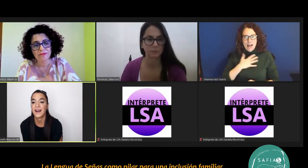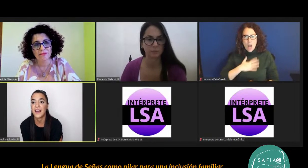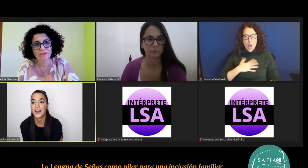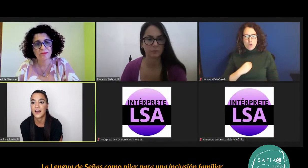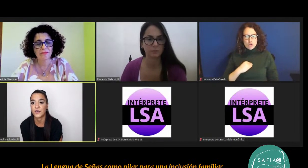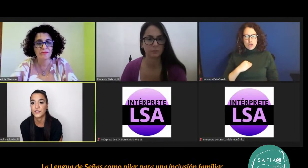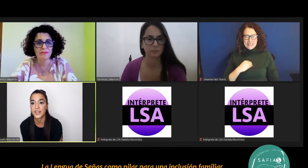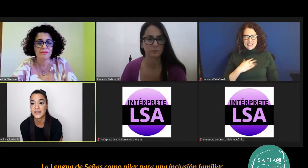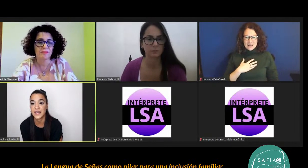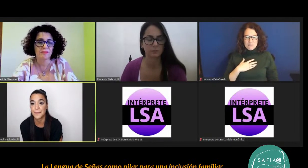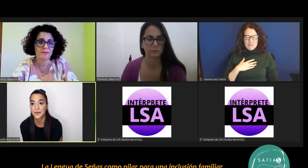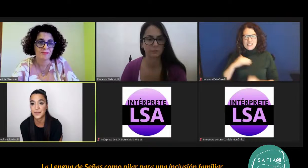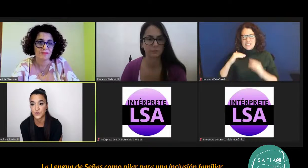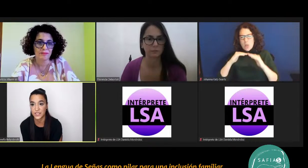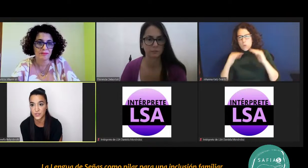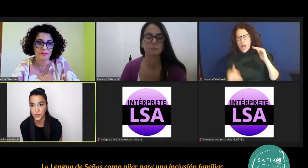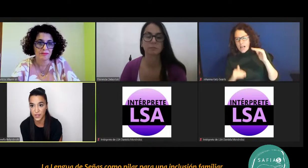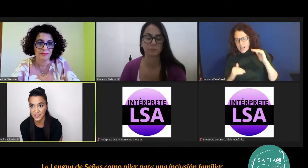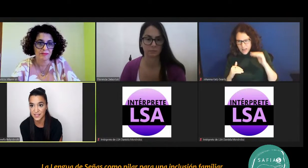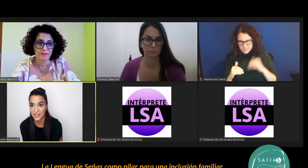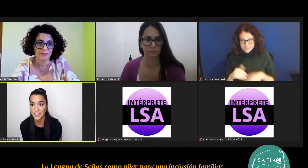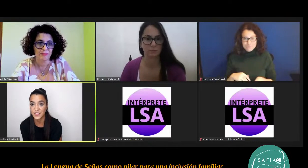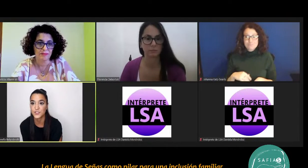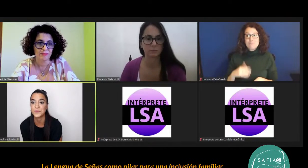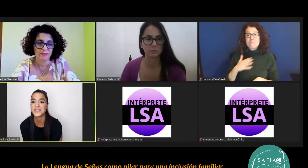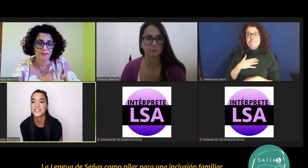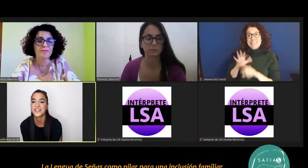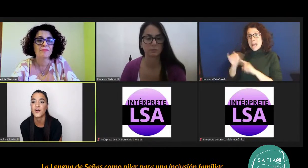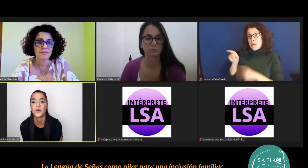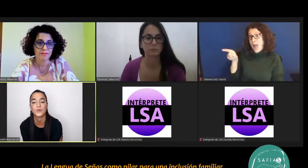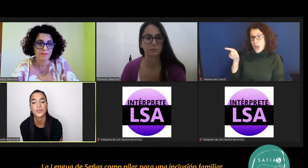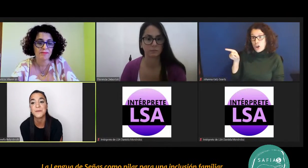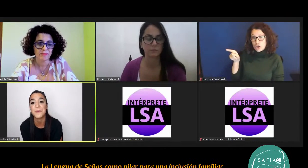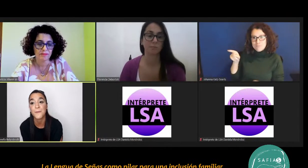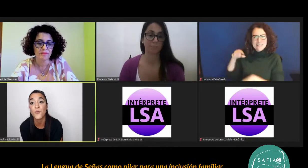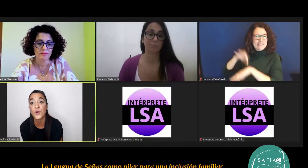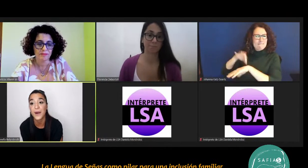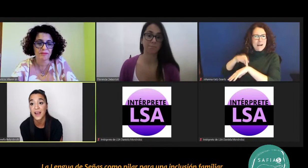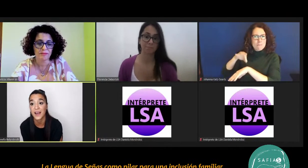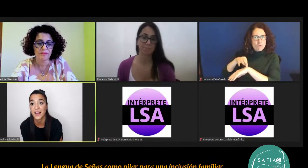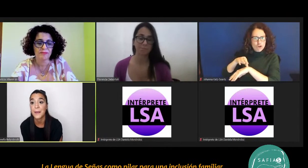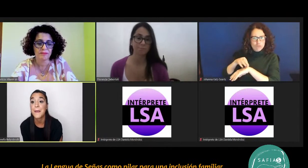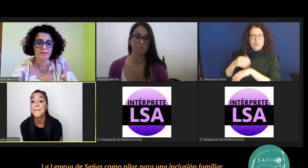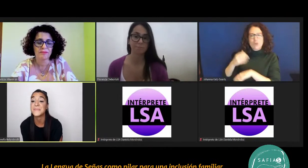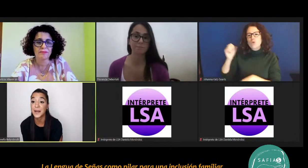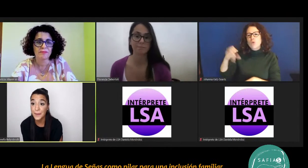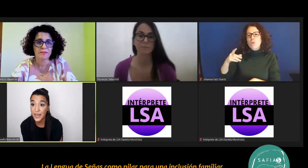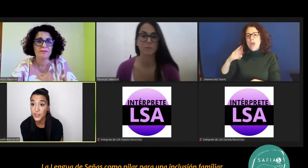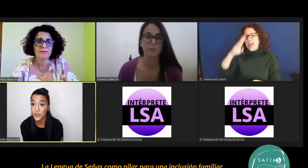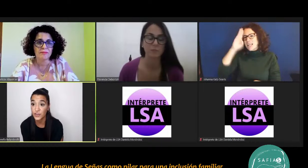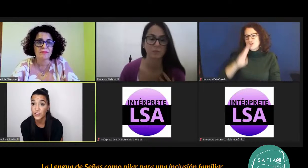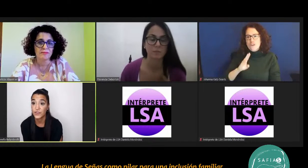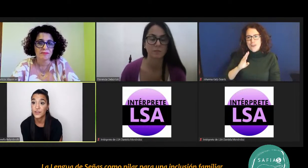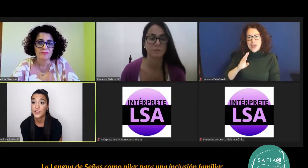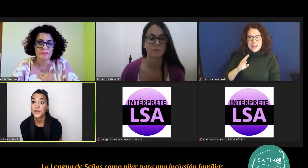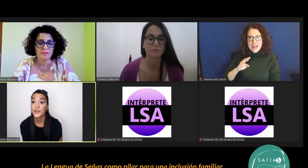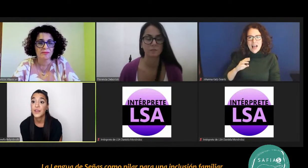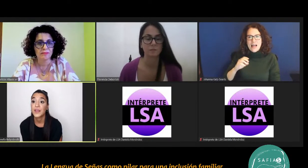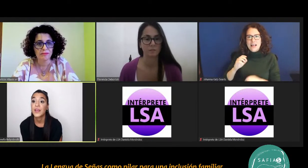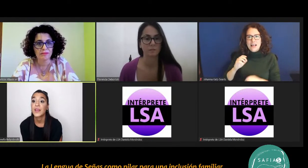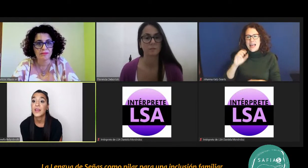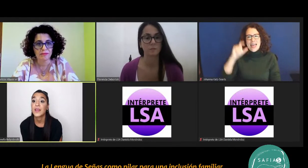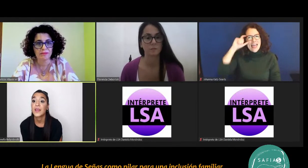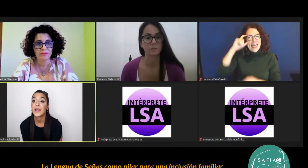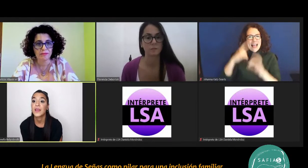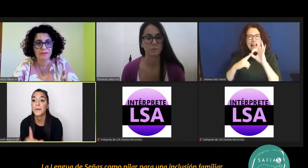a contratar a personas sordas. Y yo me sentía con la autoestima muy baja. Mi hermano